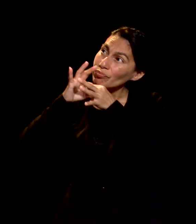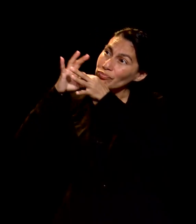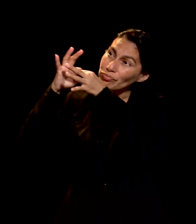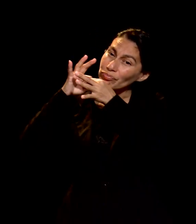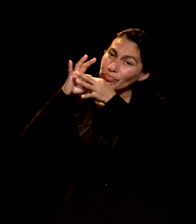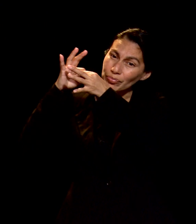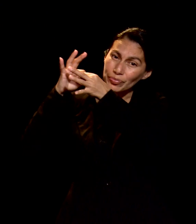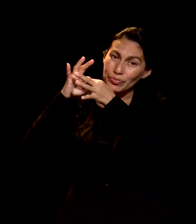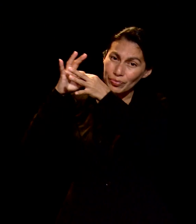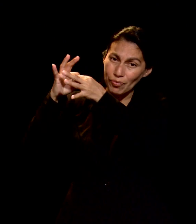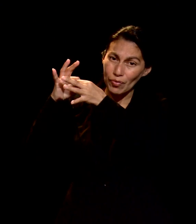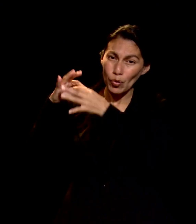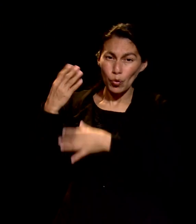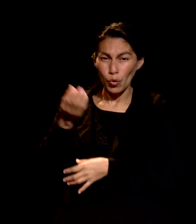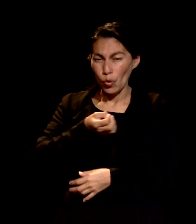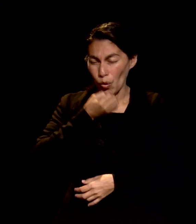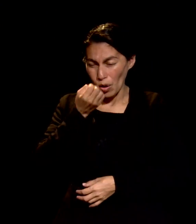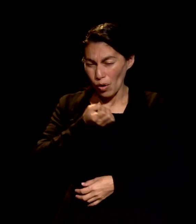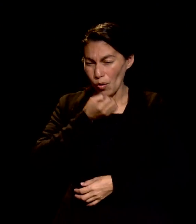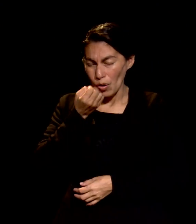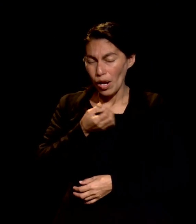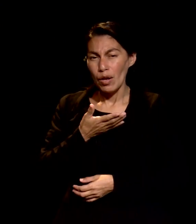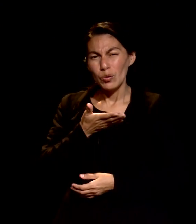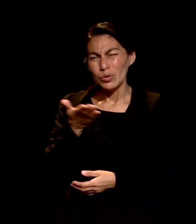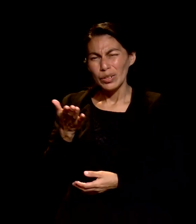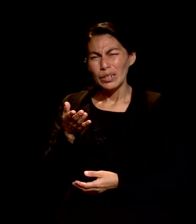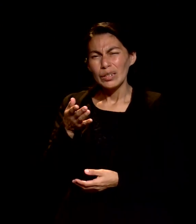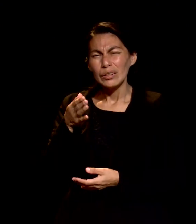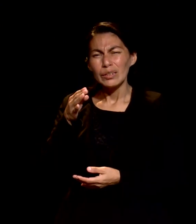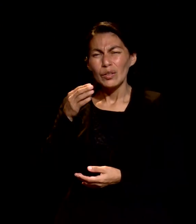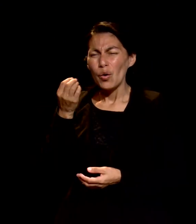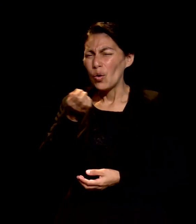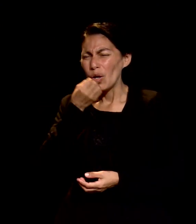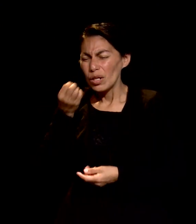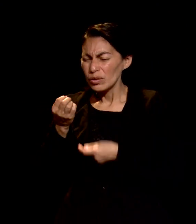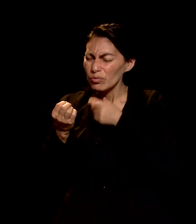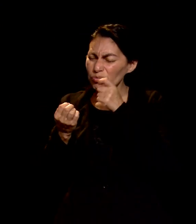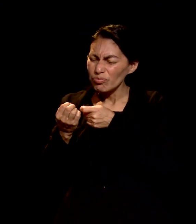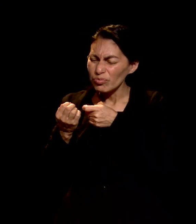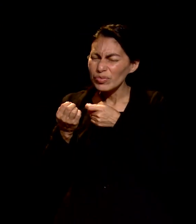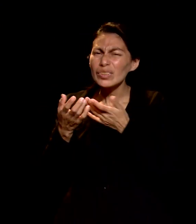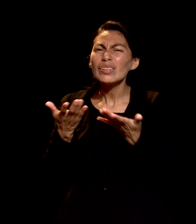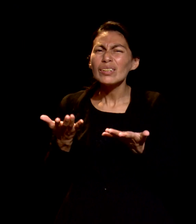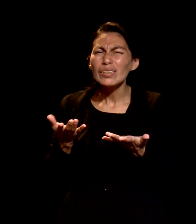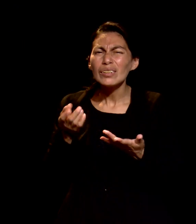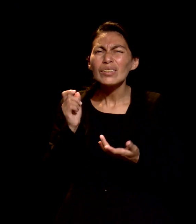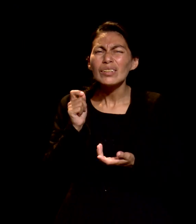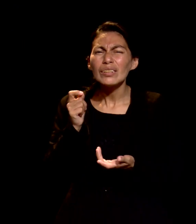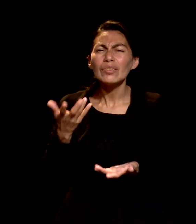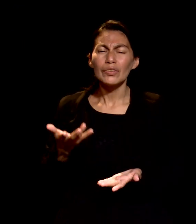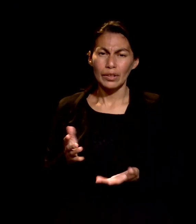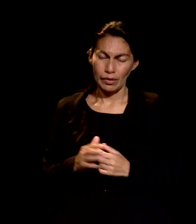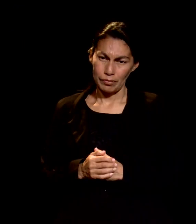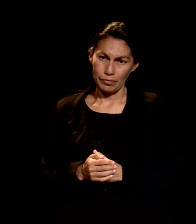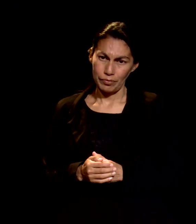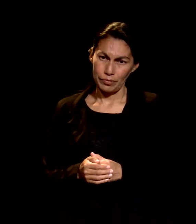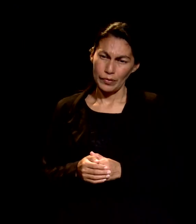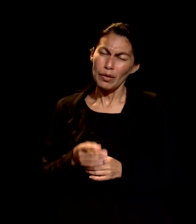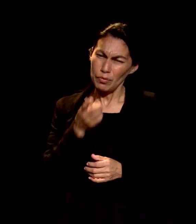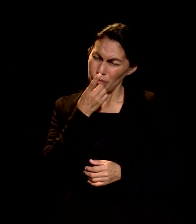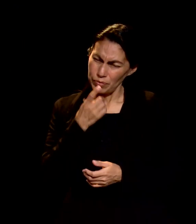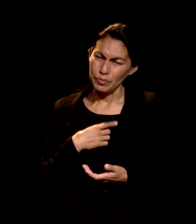ustedes han desarrollado una concepción de la oración quizás diferente o mejor